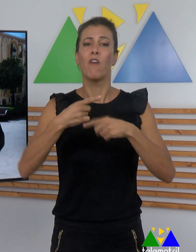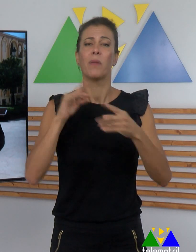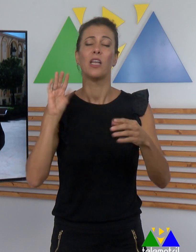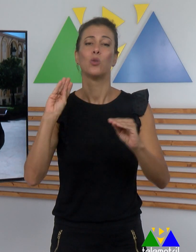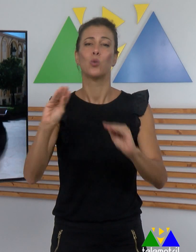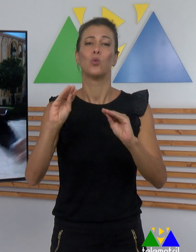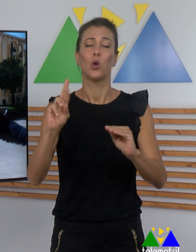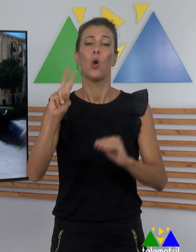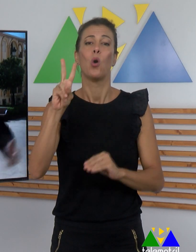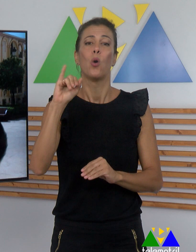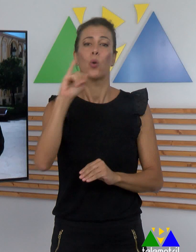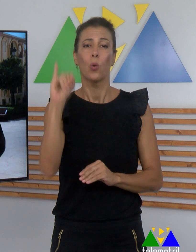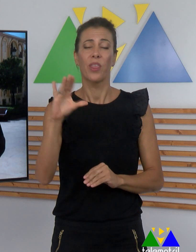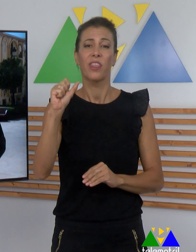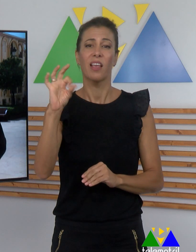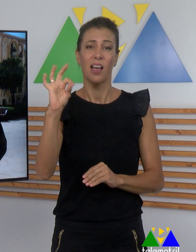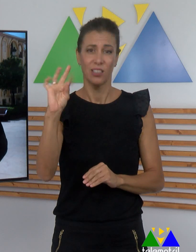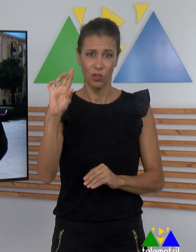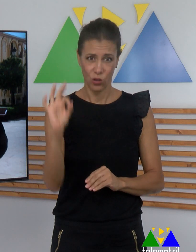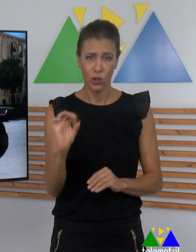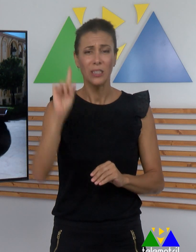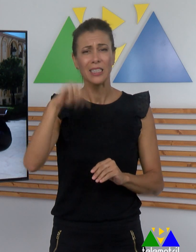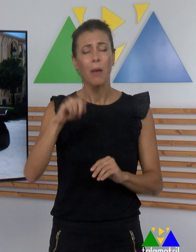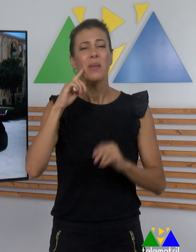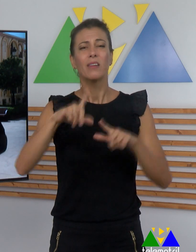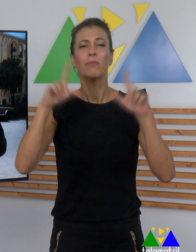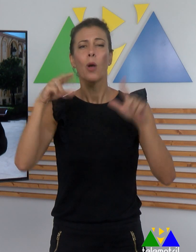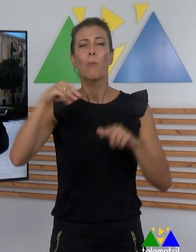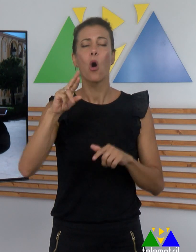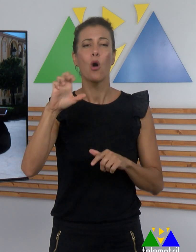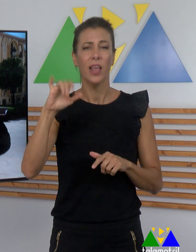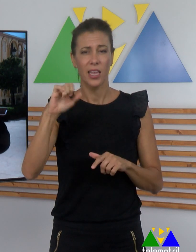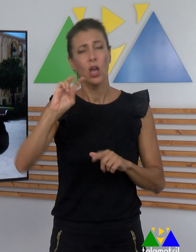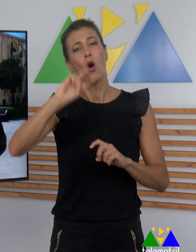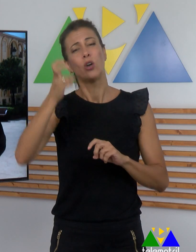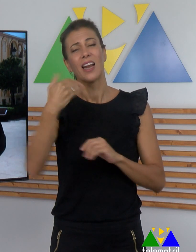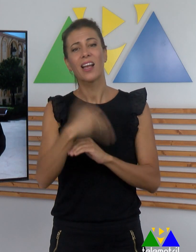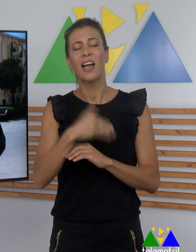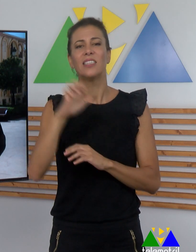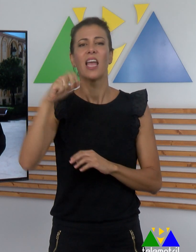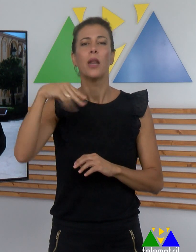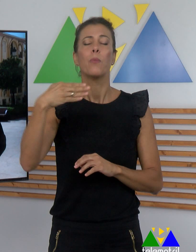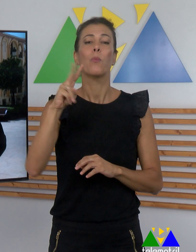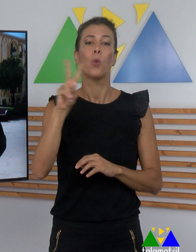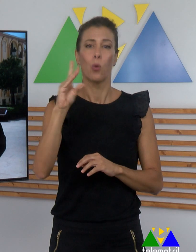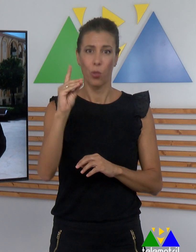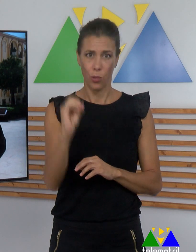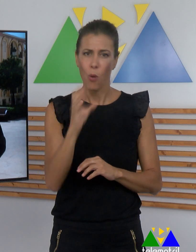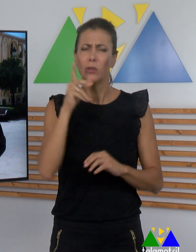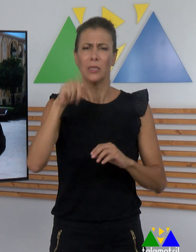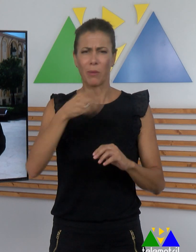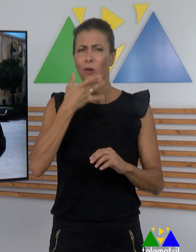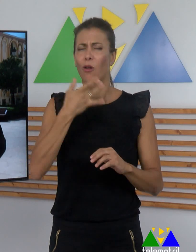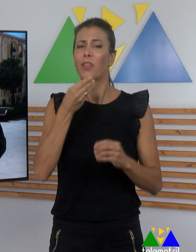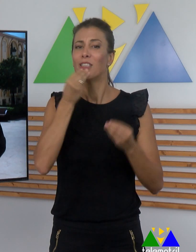Castro. También daremos luz a la figura de Pedro Moreu, conoceremos la calle del Embudo y tantas otras cosas que merecen la pena sobre nuestra historia.